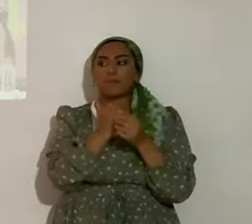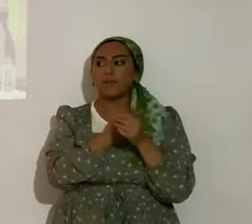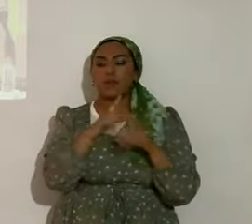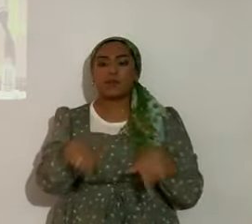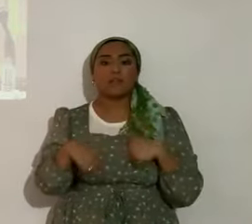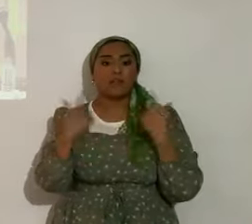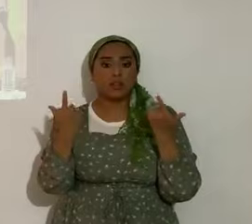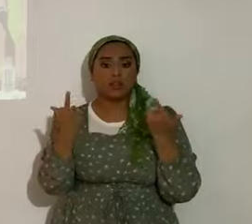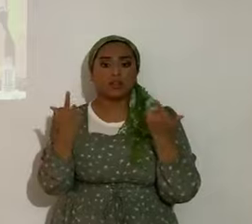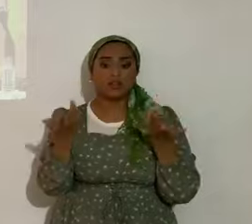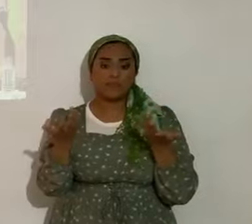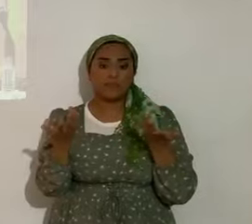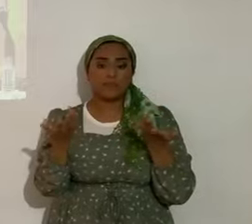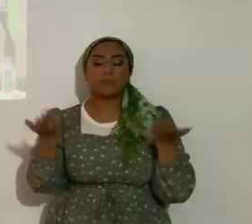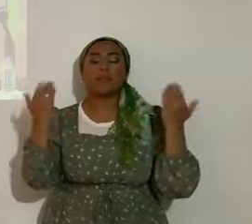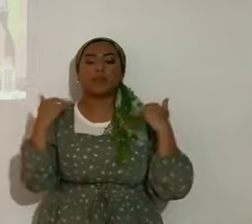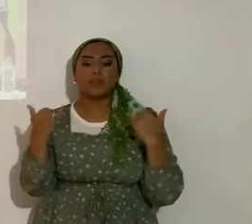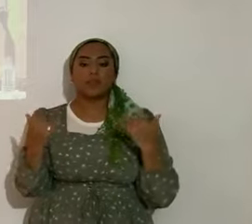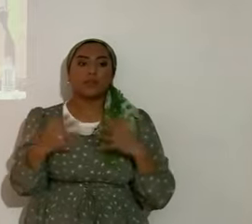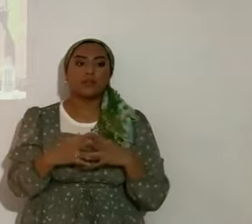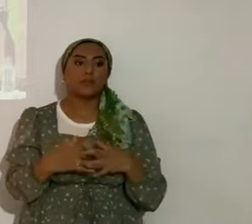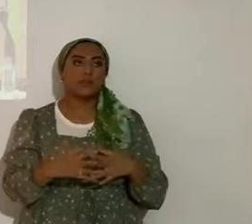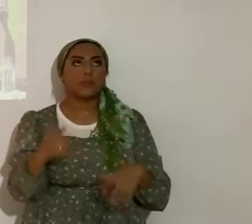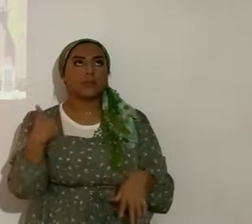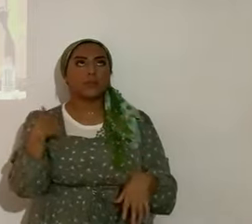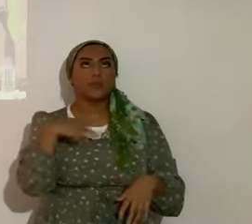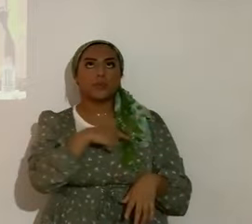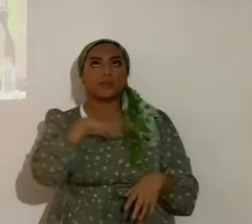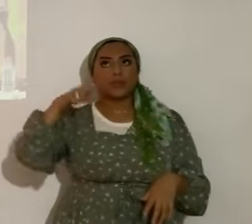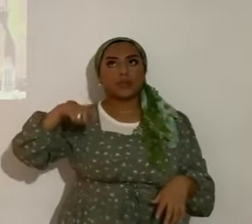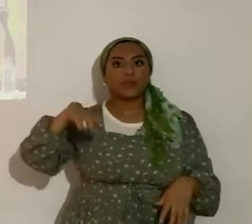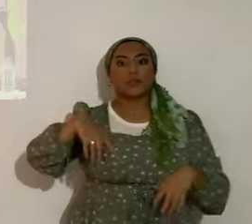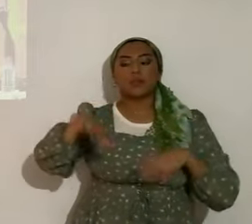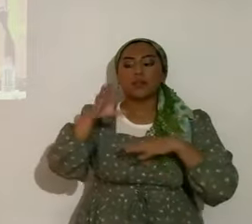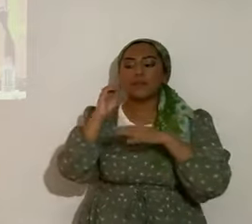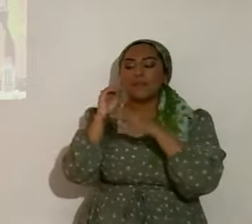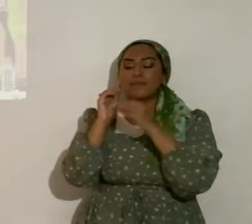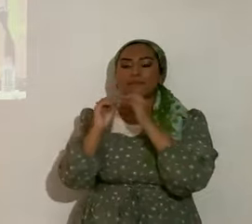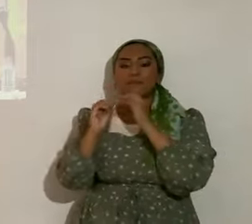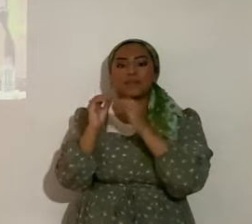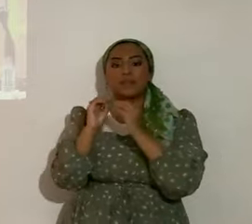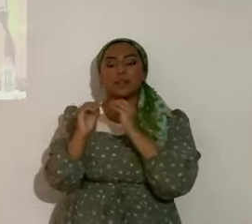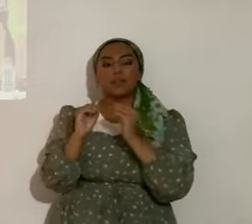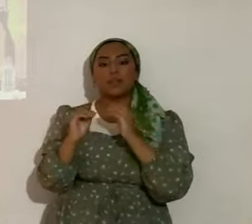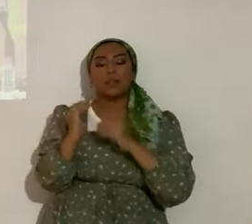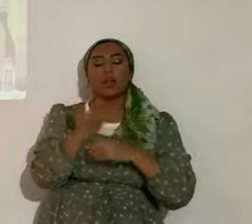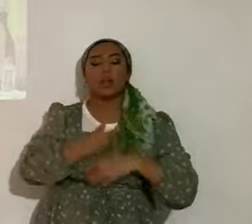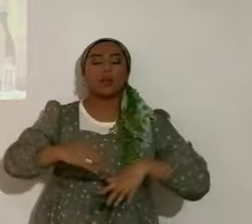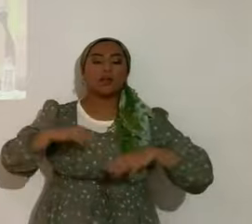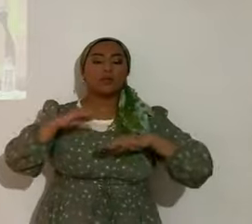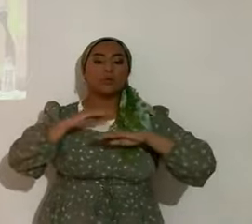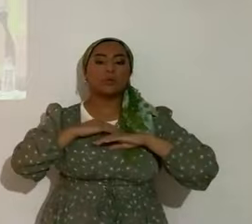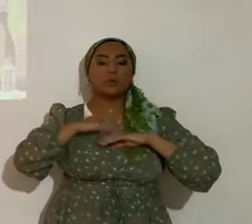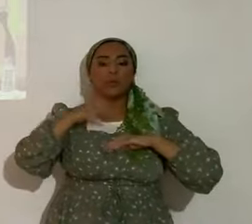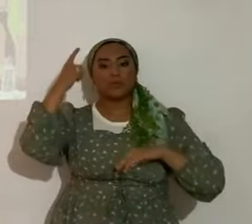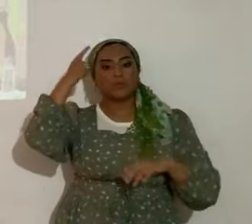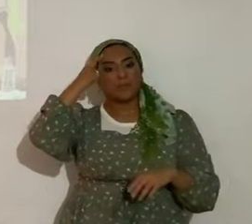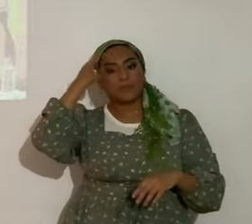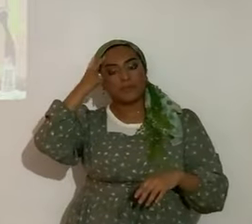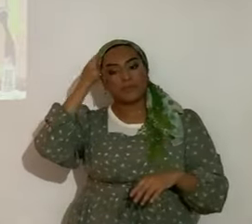vida. Ahora, debemos de restablecer la tranquilidad mental, porque